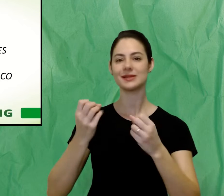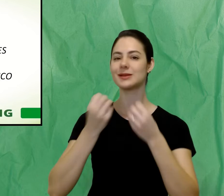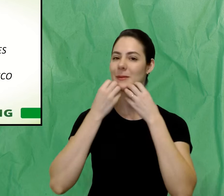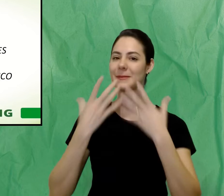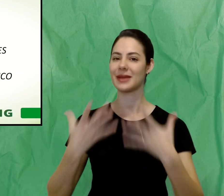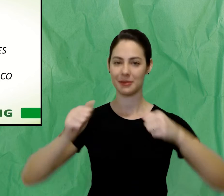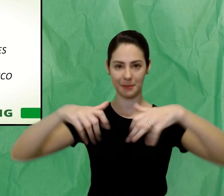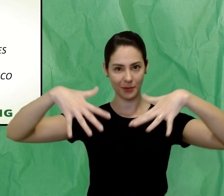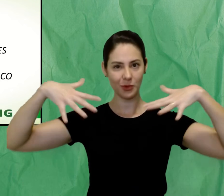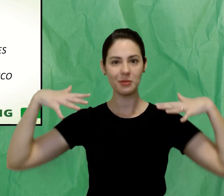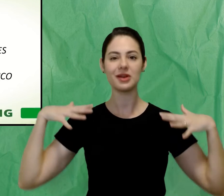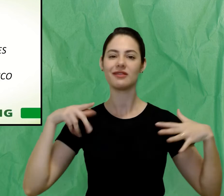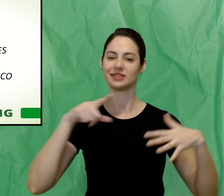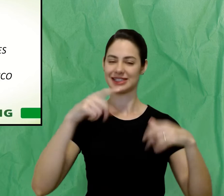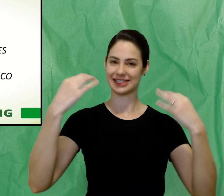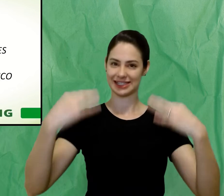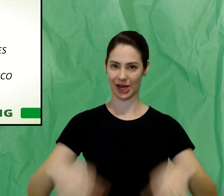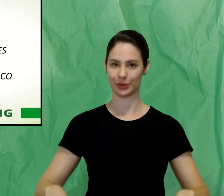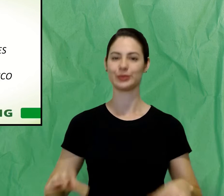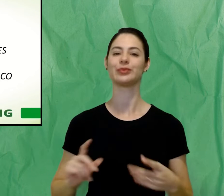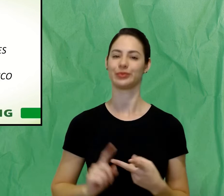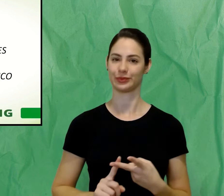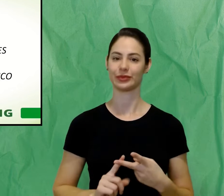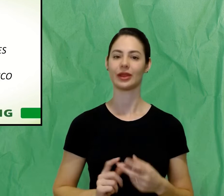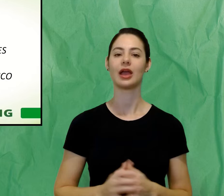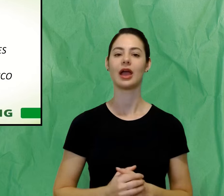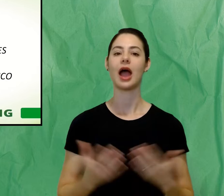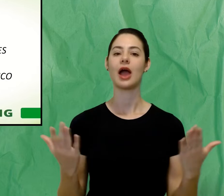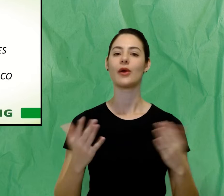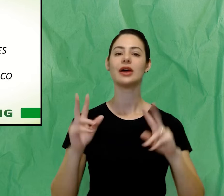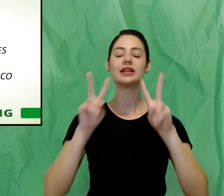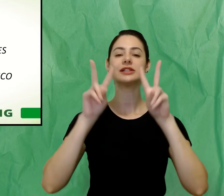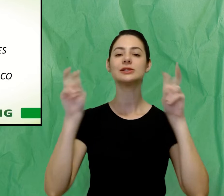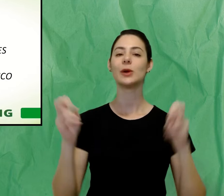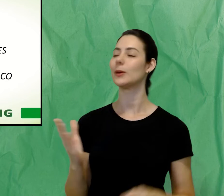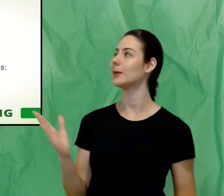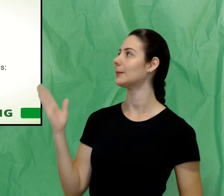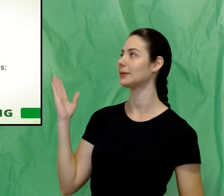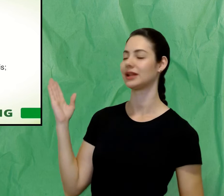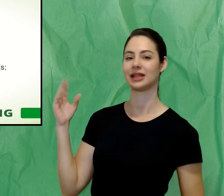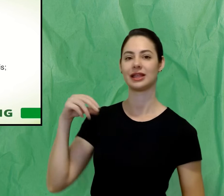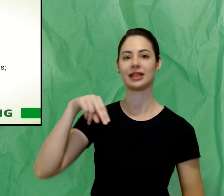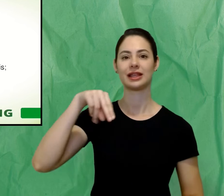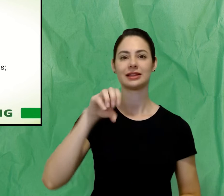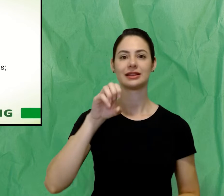estar fazendo isso da maneira correta. Agora vamos falar um pouco sobre